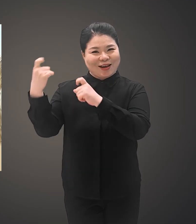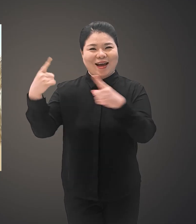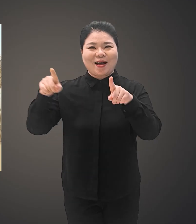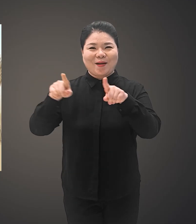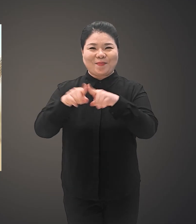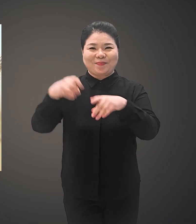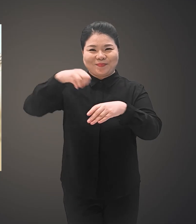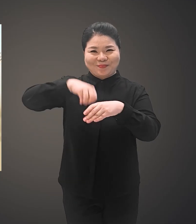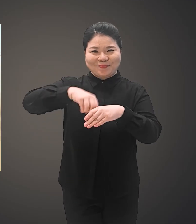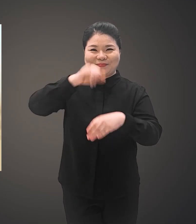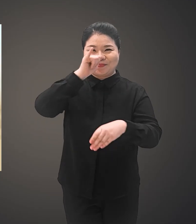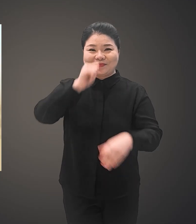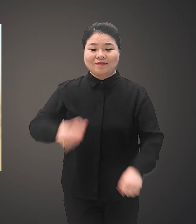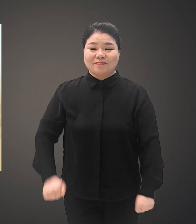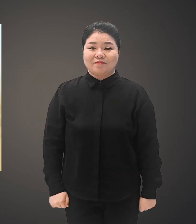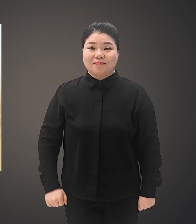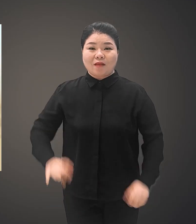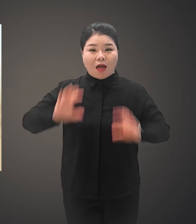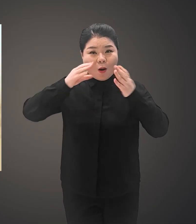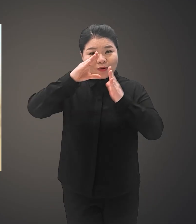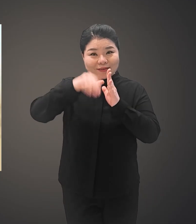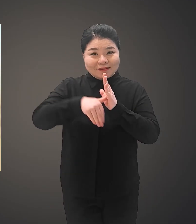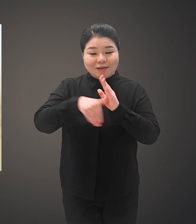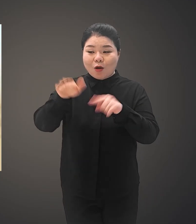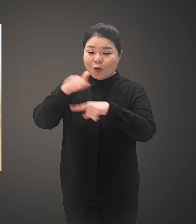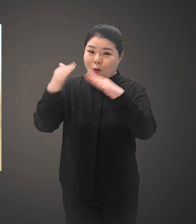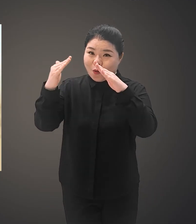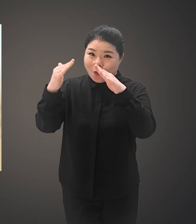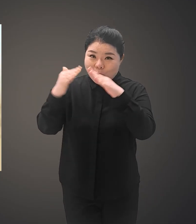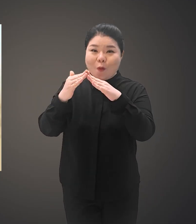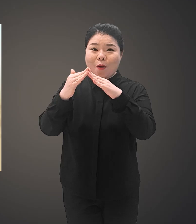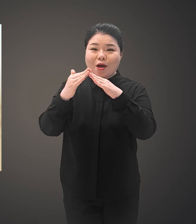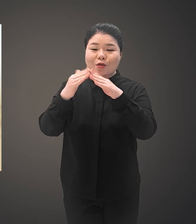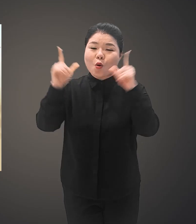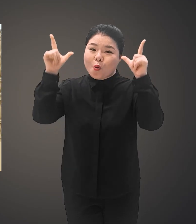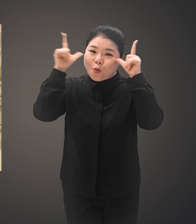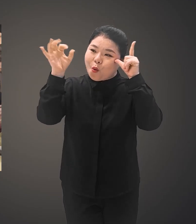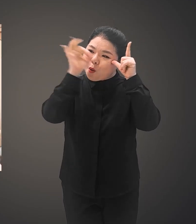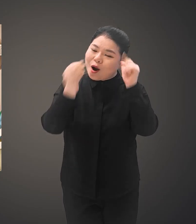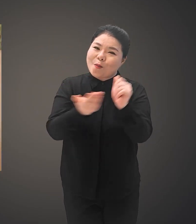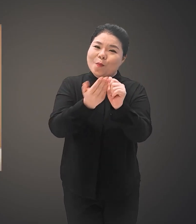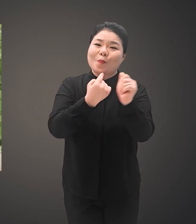있습니다. 어릴 적 시골집에서 칙소와 돼지를 키웠던 일,